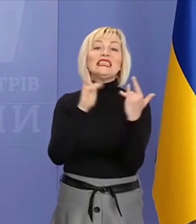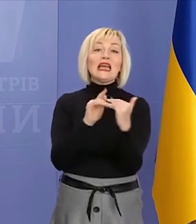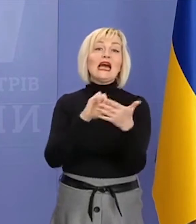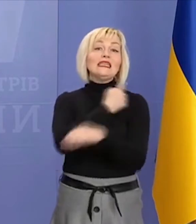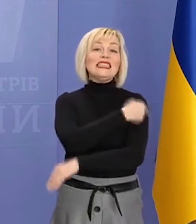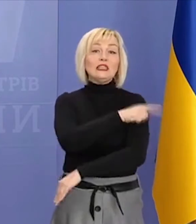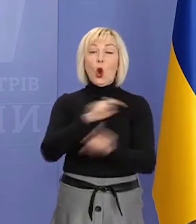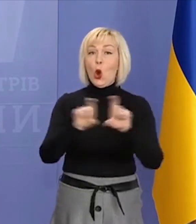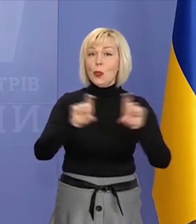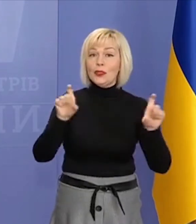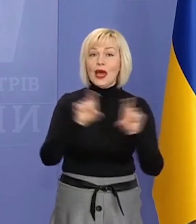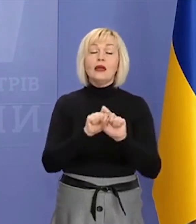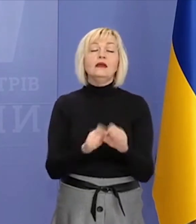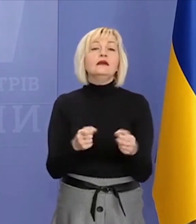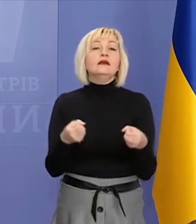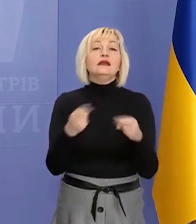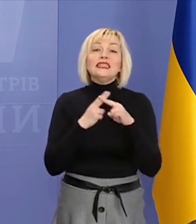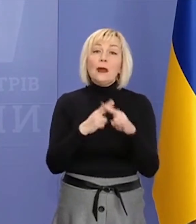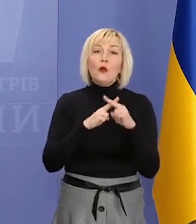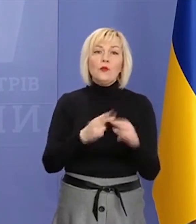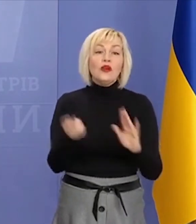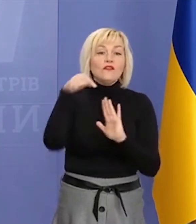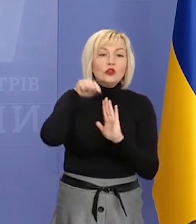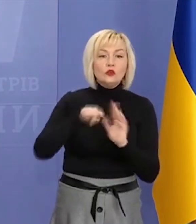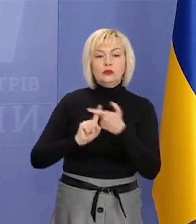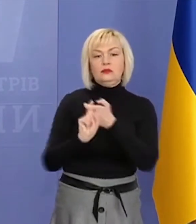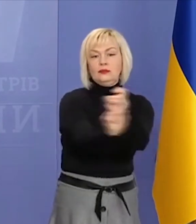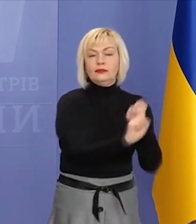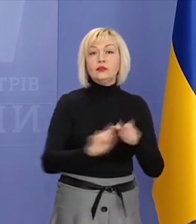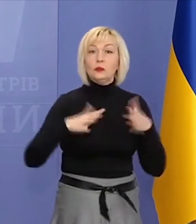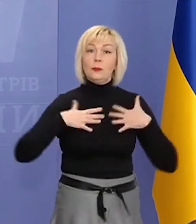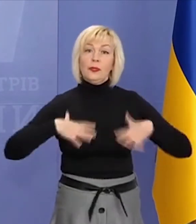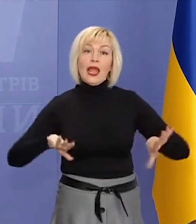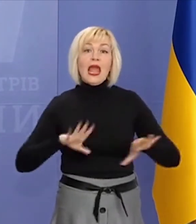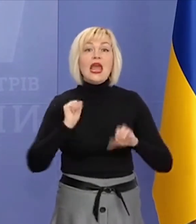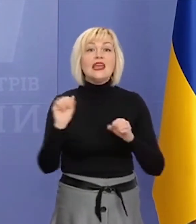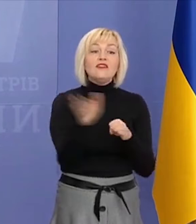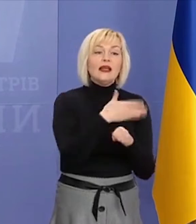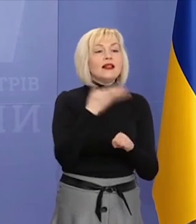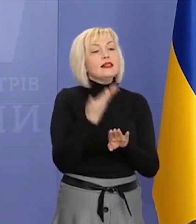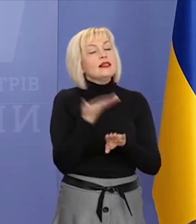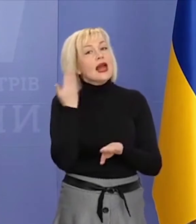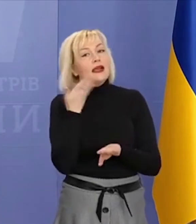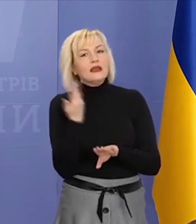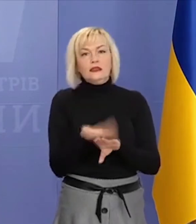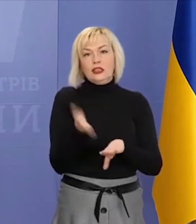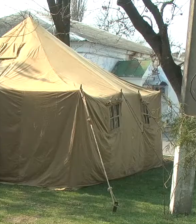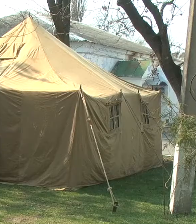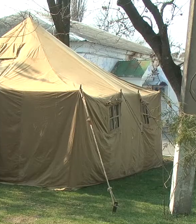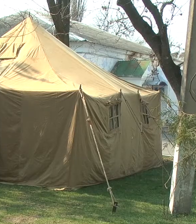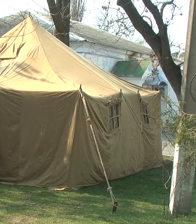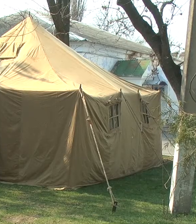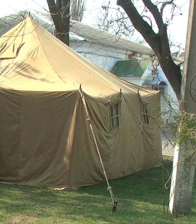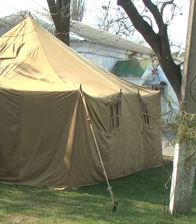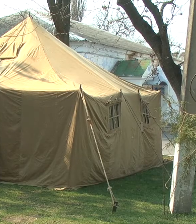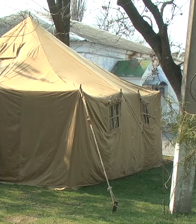дозволить запобігти внутрішньому лікарняному інфікуванню і відсортовувати легких і тяжких хворих.